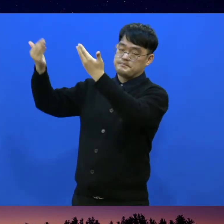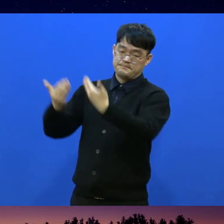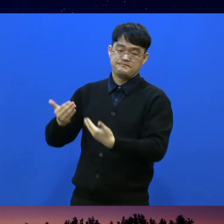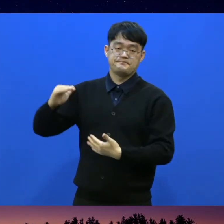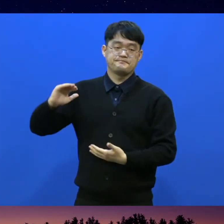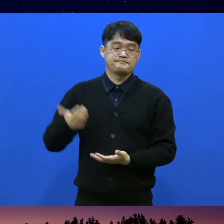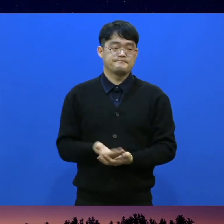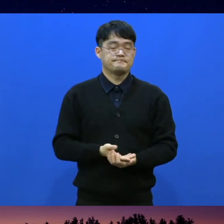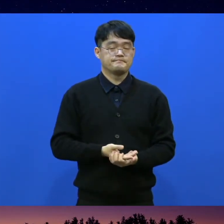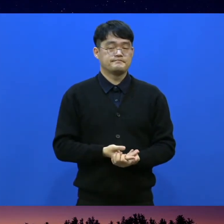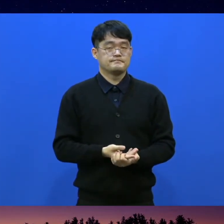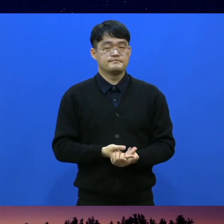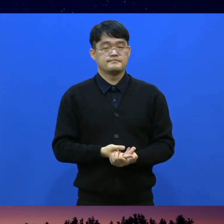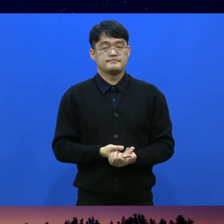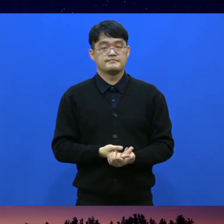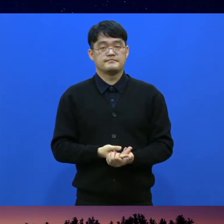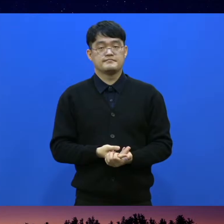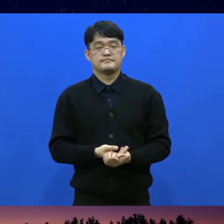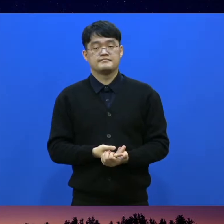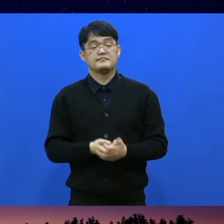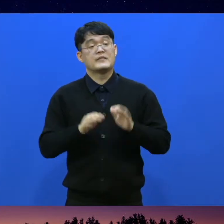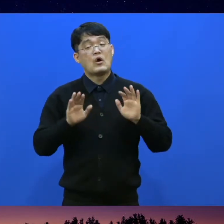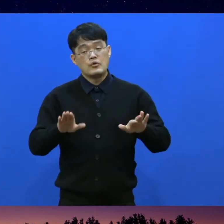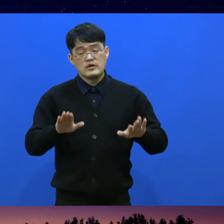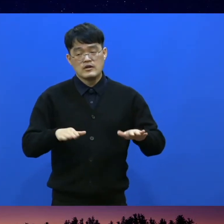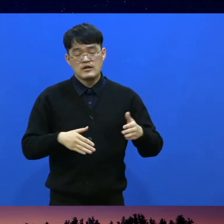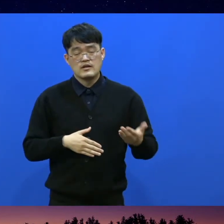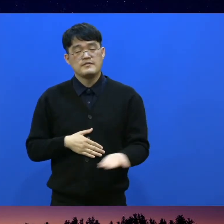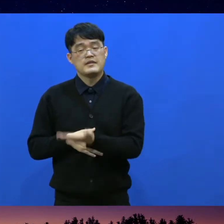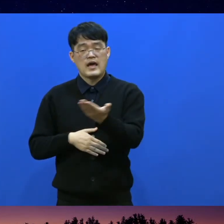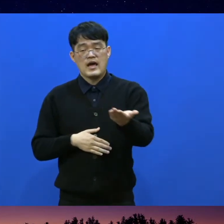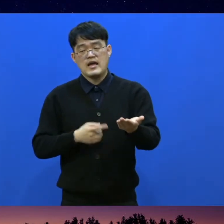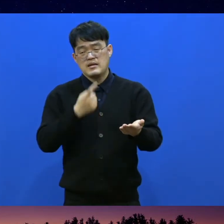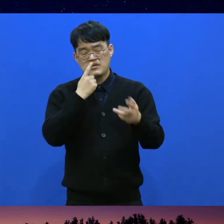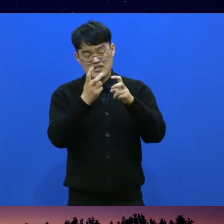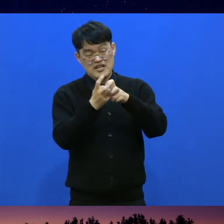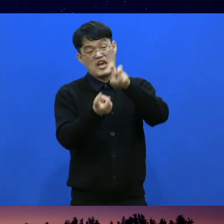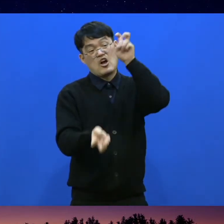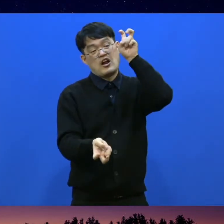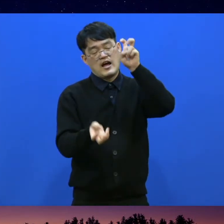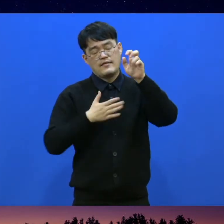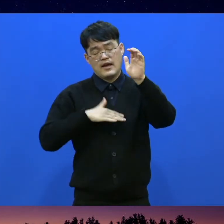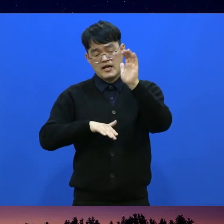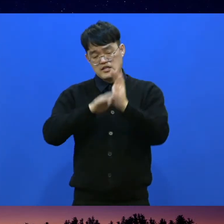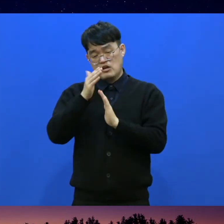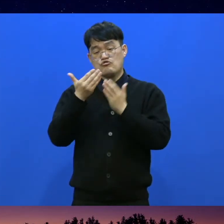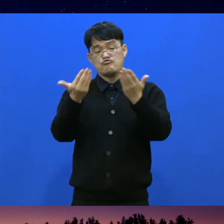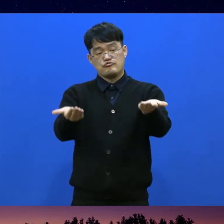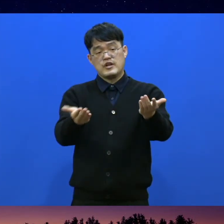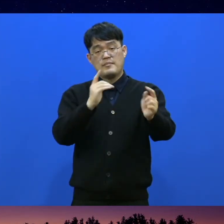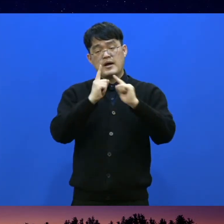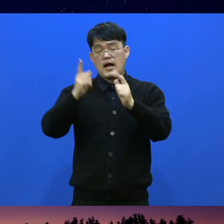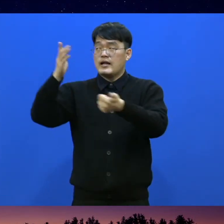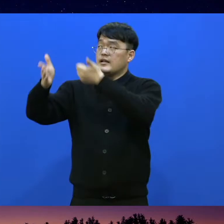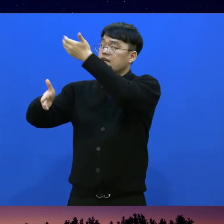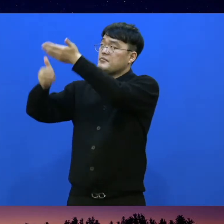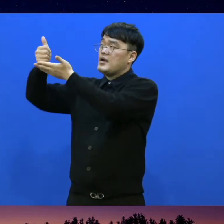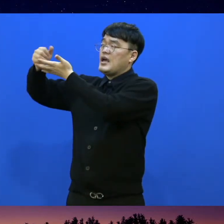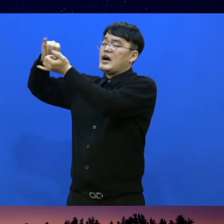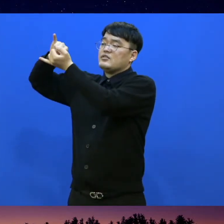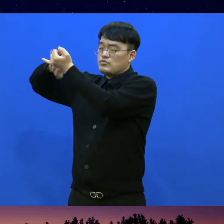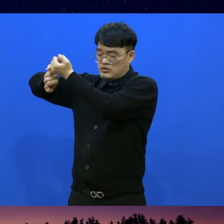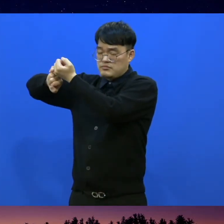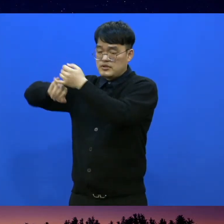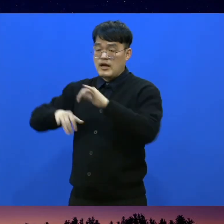여러분, 오늘 여기서 내 입을 크게 열라라고 이런 말씀도 마찬가지로 내가 채우리라. 이것은 무한하신 하나님의 약속입니다. 내가 열 수 있는